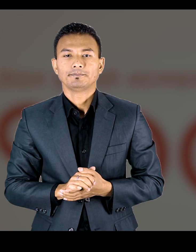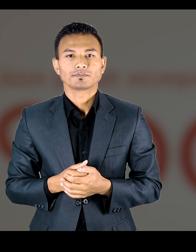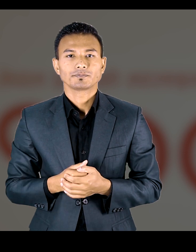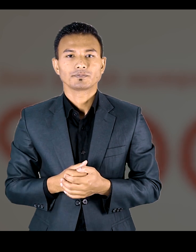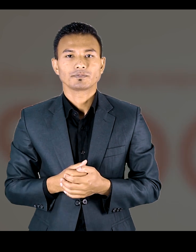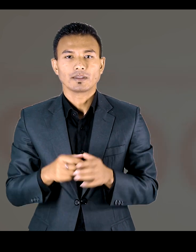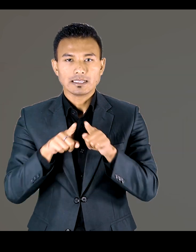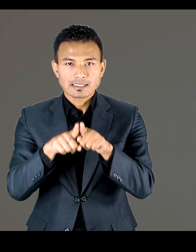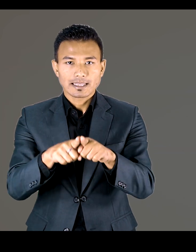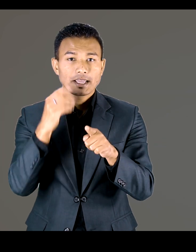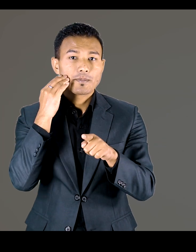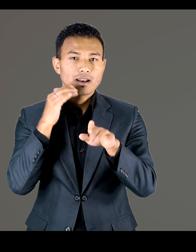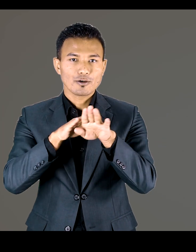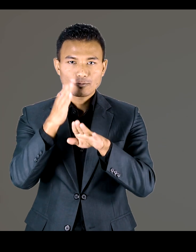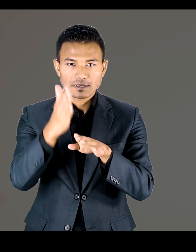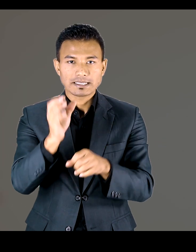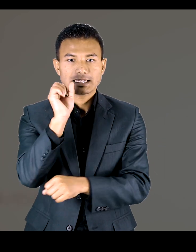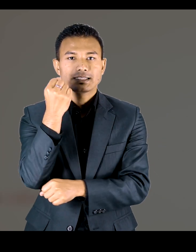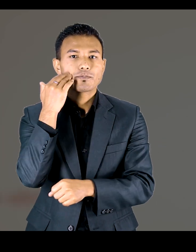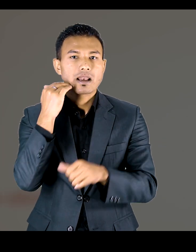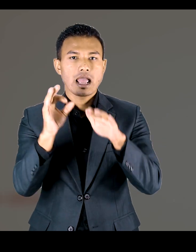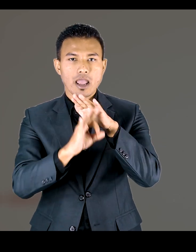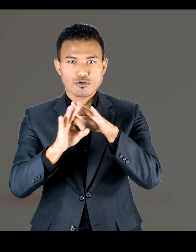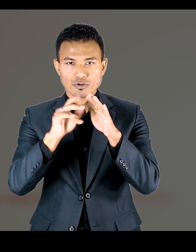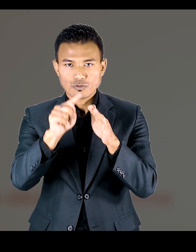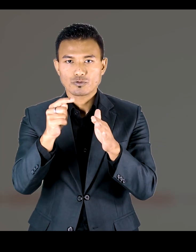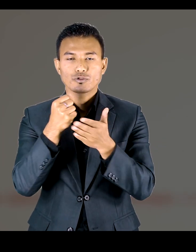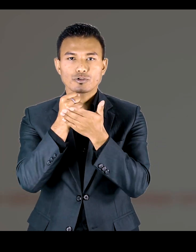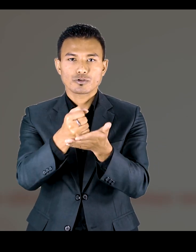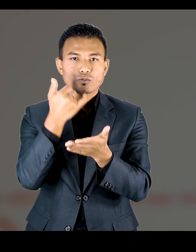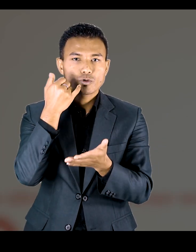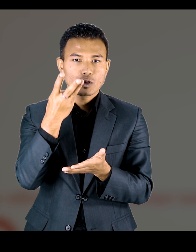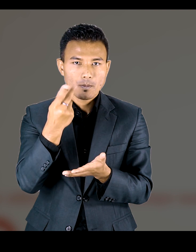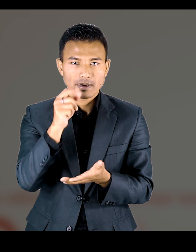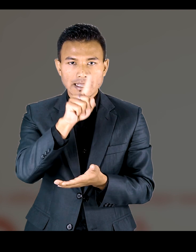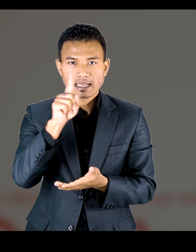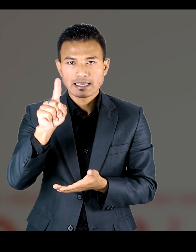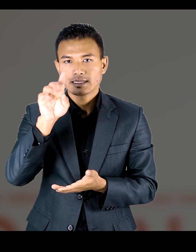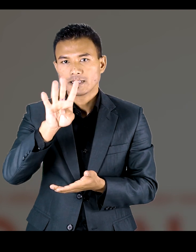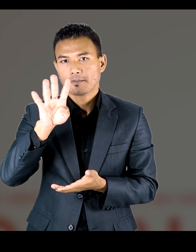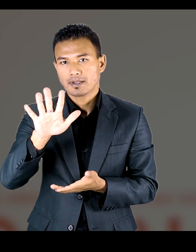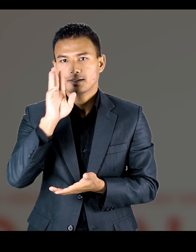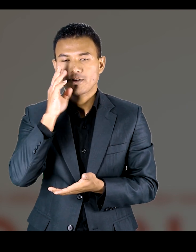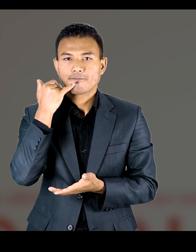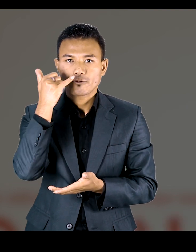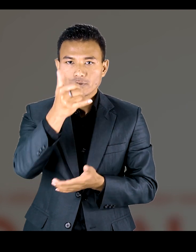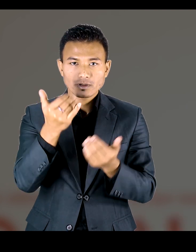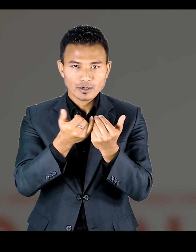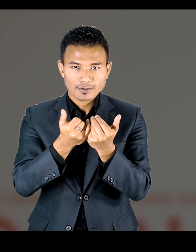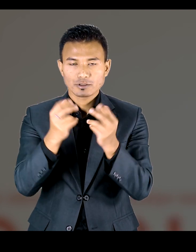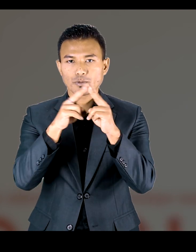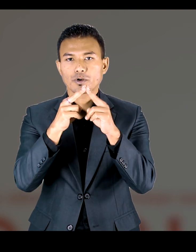सक्नुहुन्छ। साथै महिलाहरूले राष्ट्रिय महिला आयोगको हेल्पलाइन नम्बर 1145 फोन